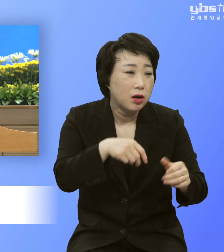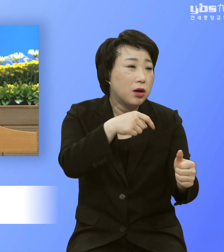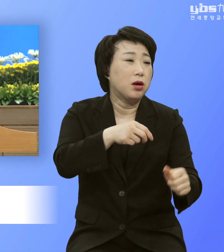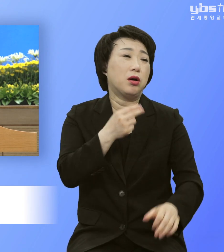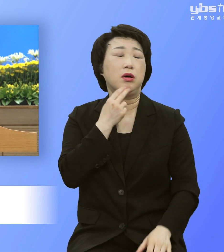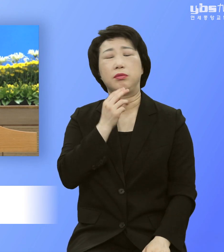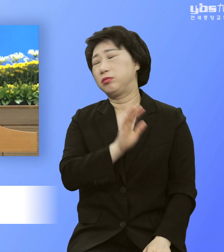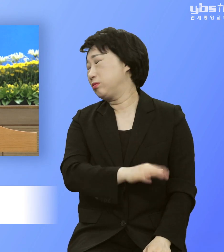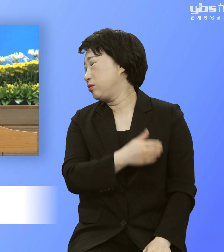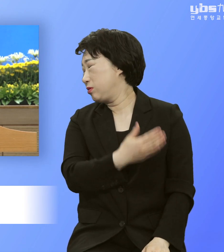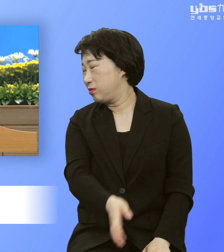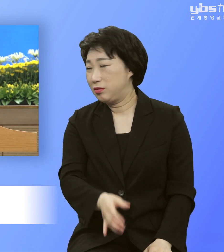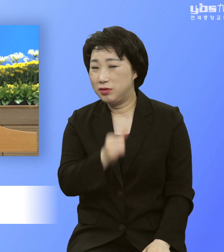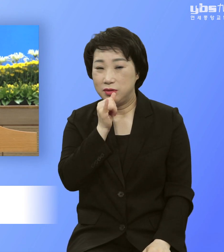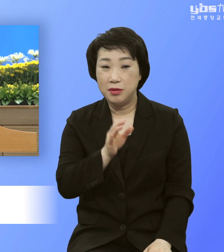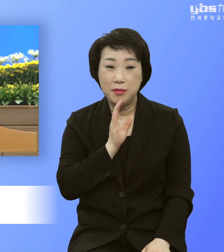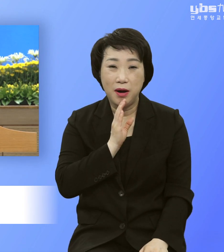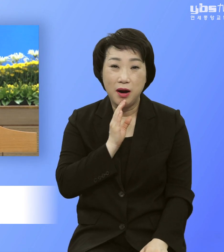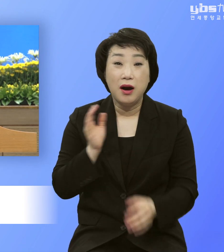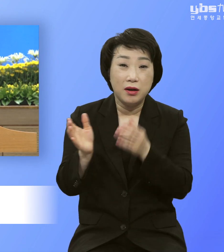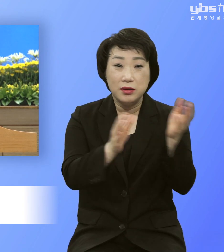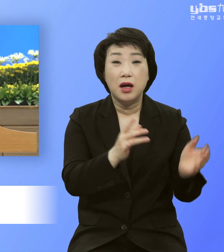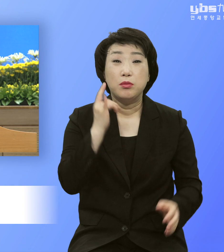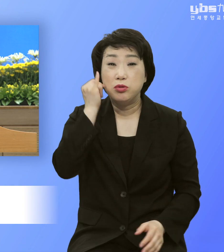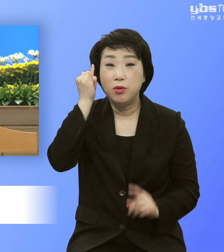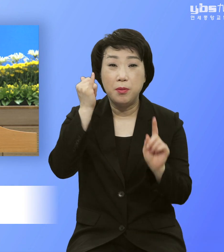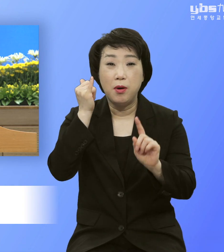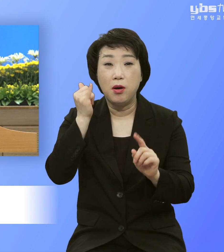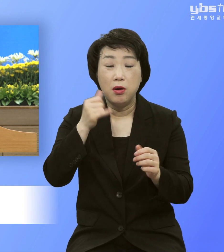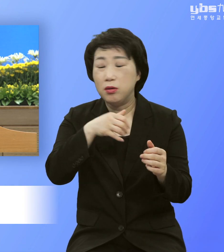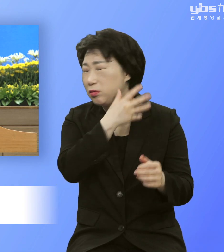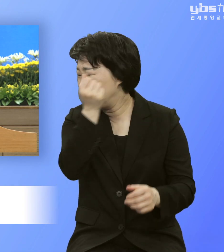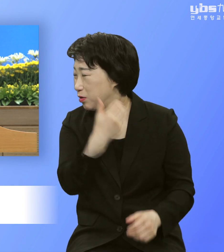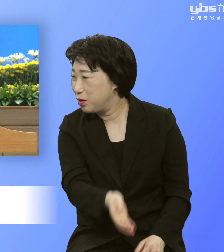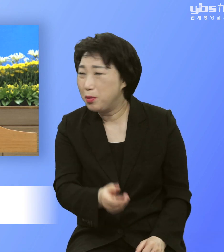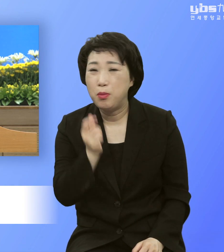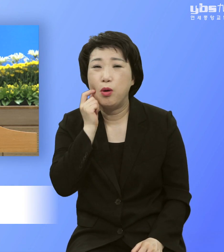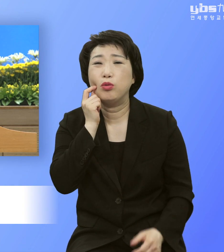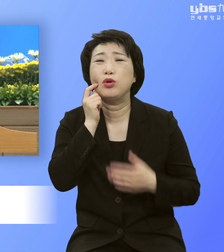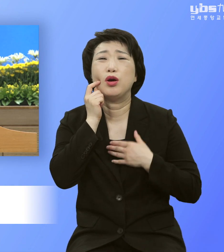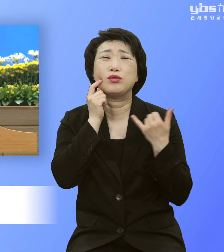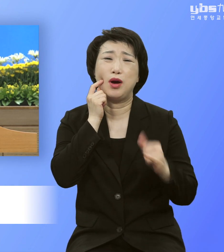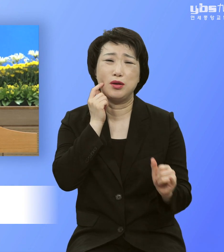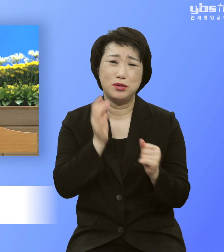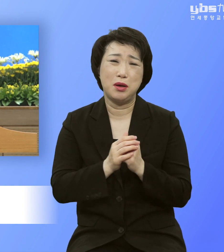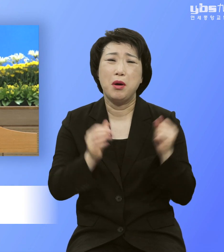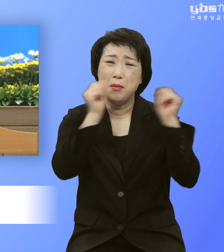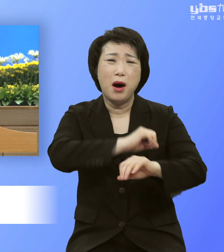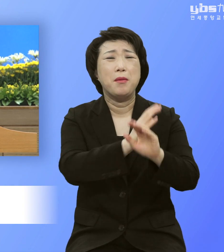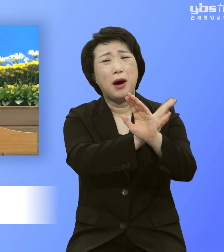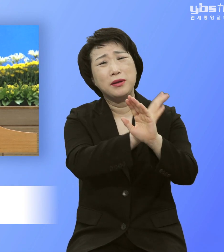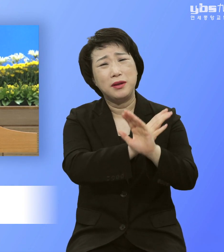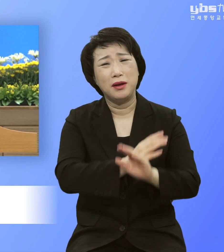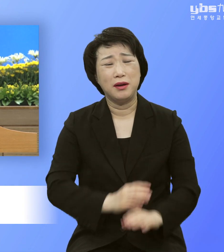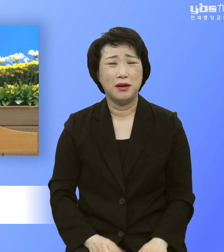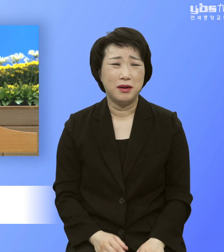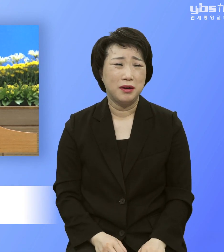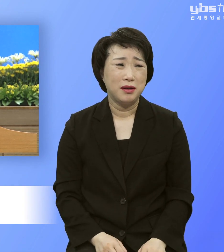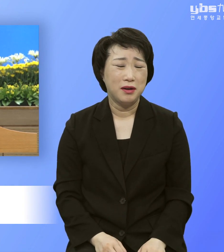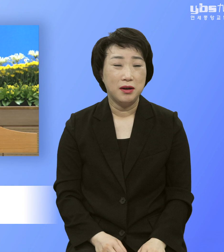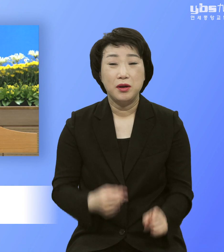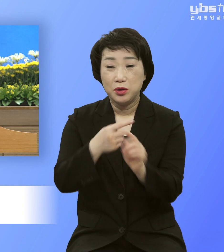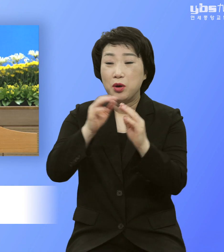해. 근데 부모는 집에서 그럴 수가 없어. 내 자식이니까. 망하면 안 되니까.